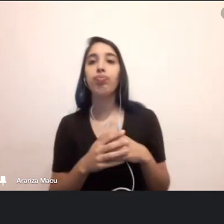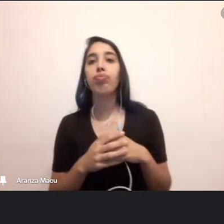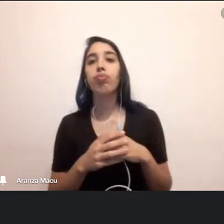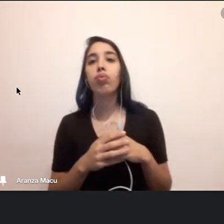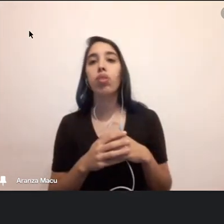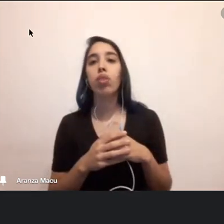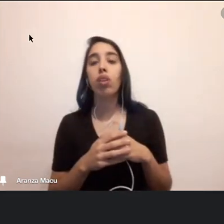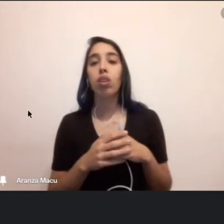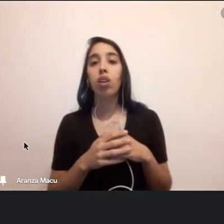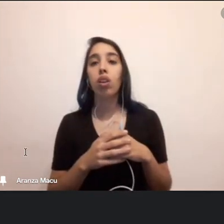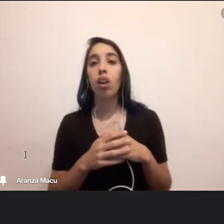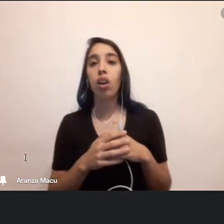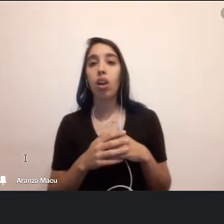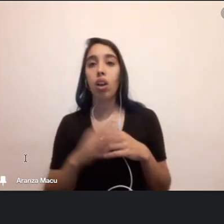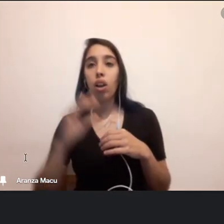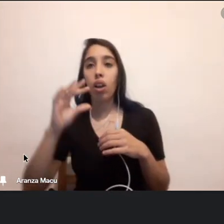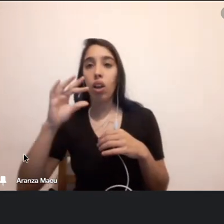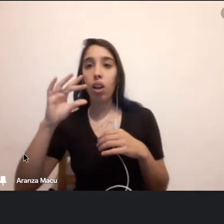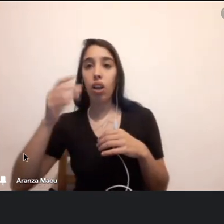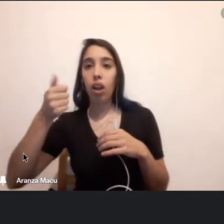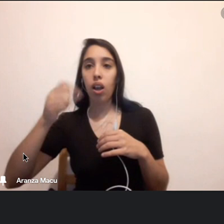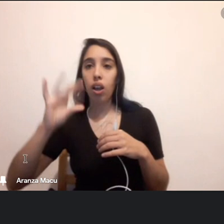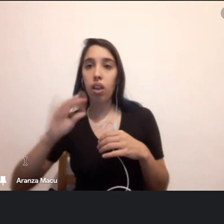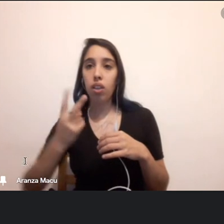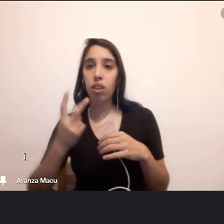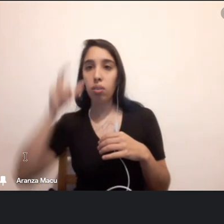Adverbios, timely. Verbos, is.